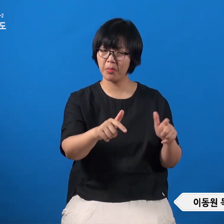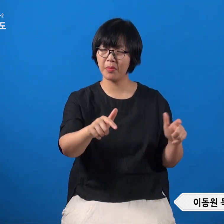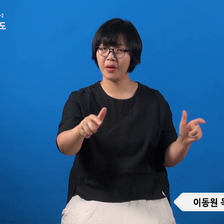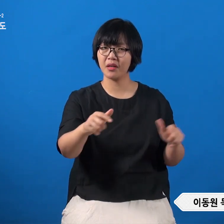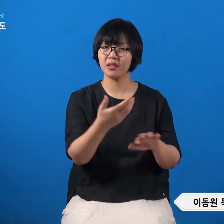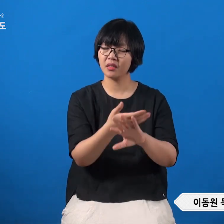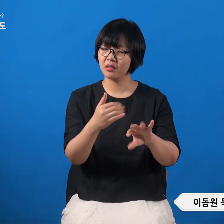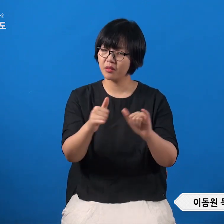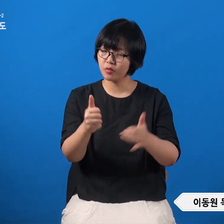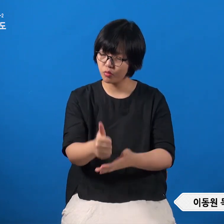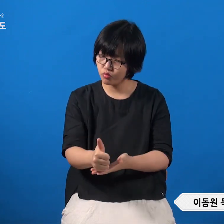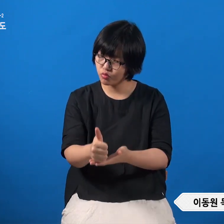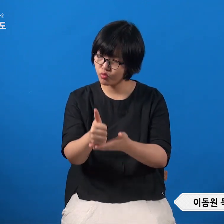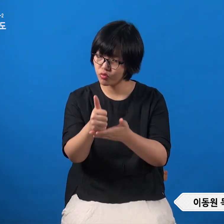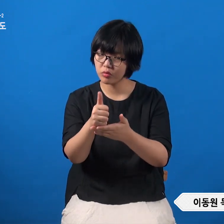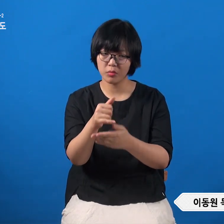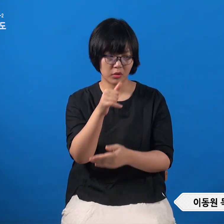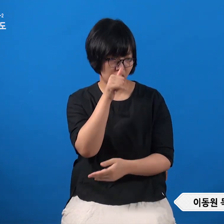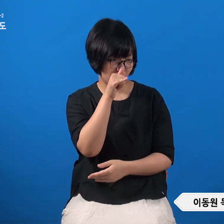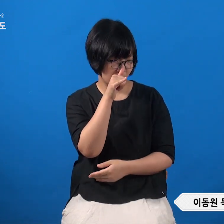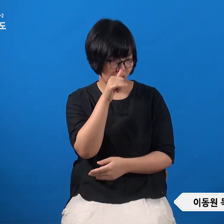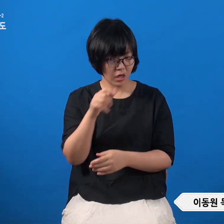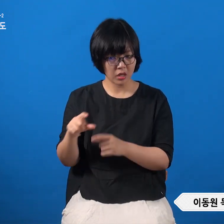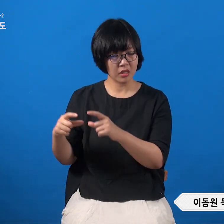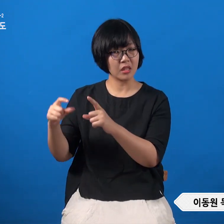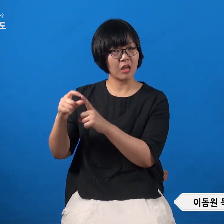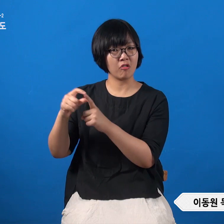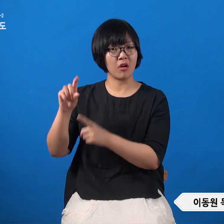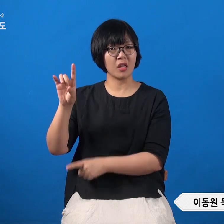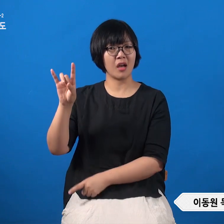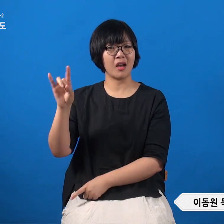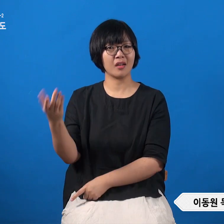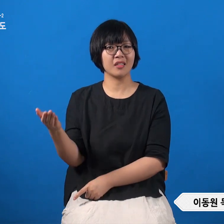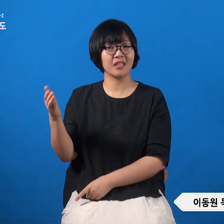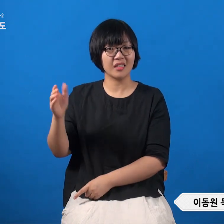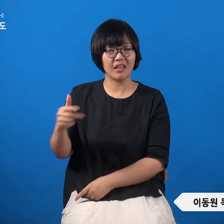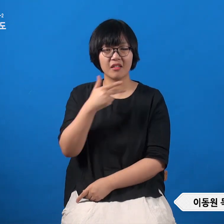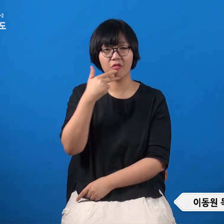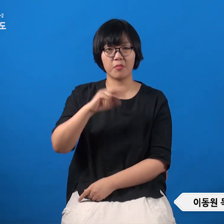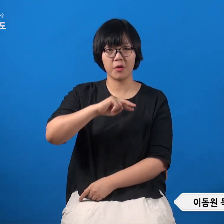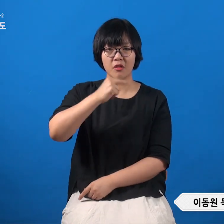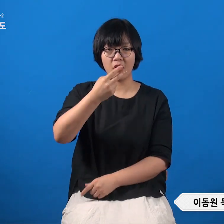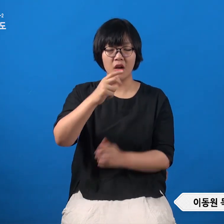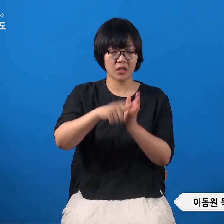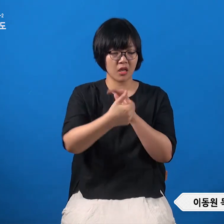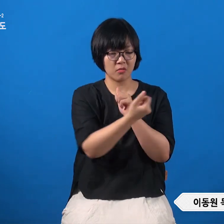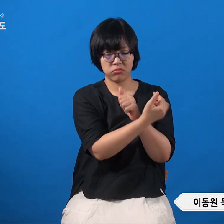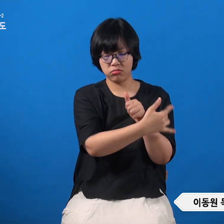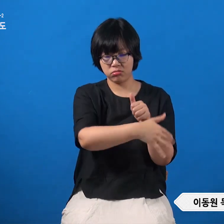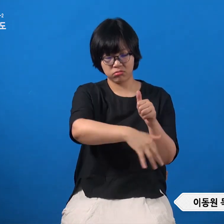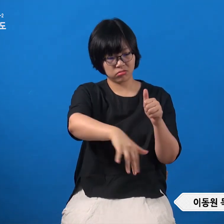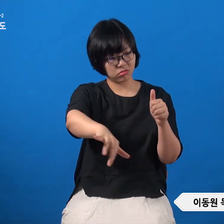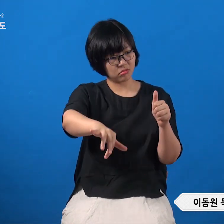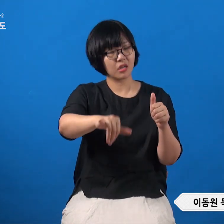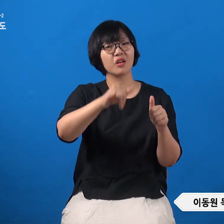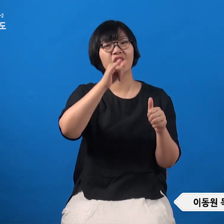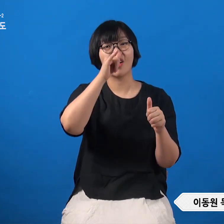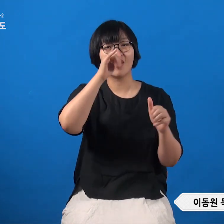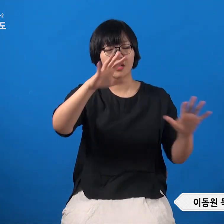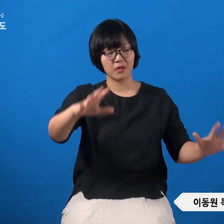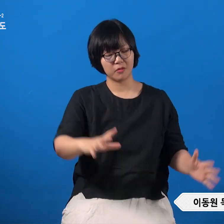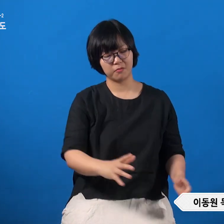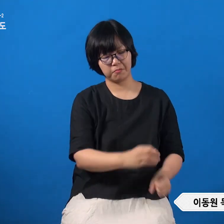사람을 존중하는. 한마디로 이 단어를 전체적으로 요약하면 샘노테스라는 단어의 의미는